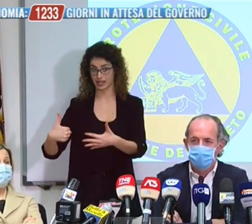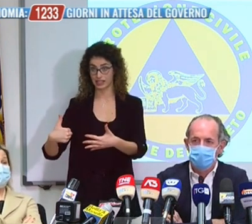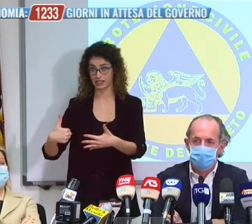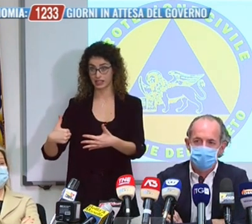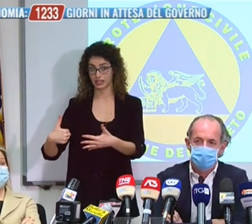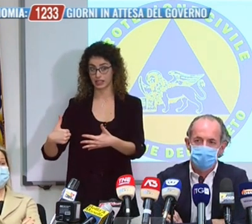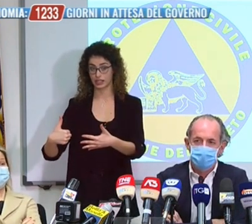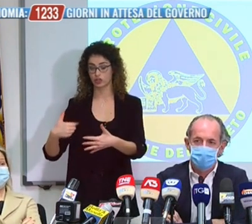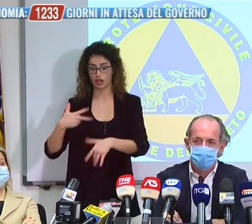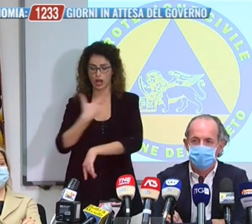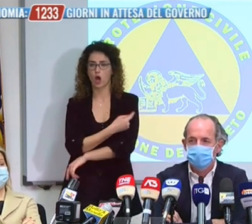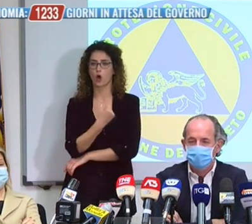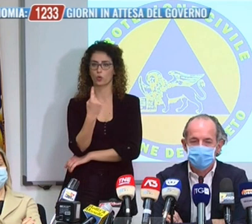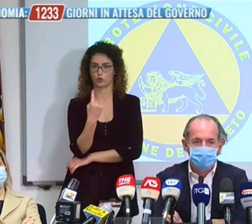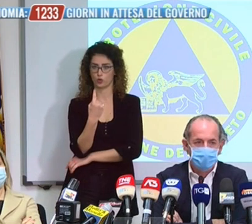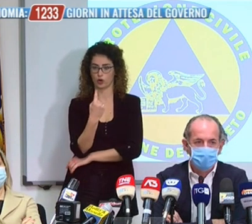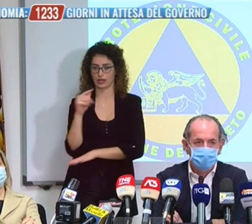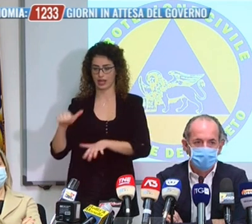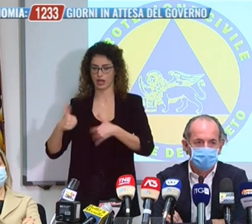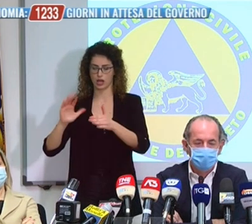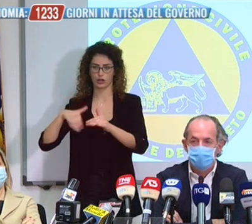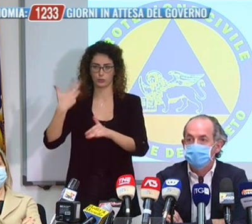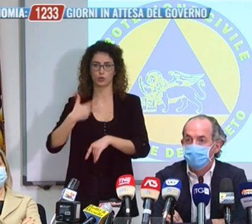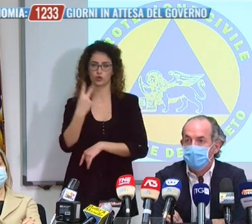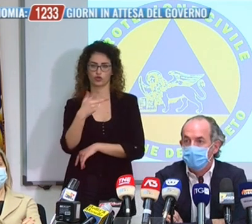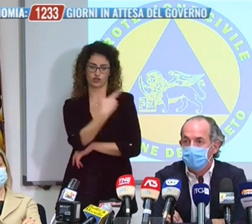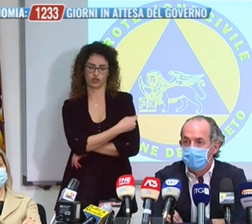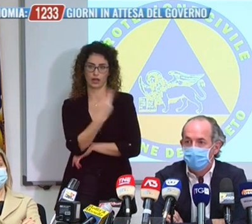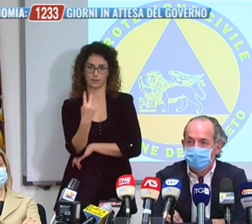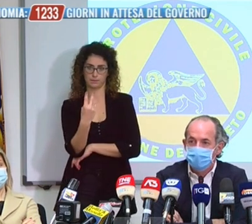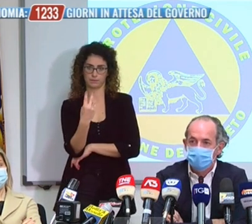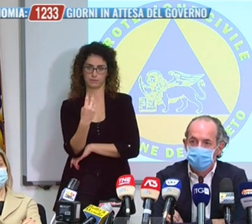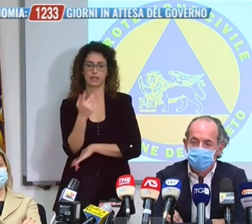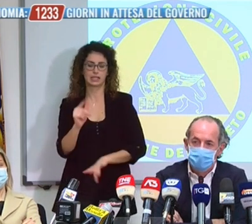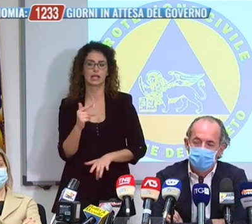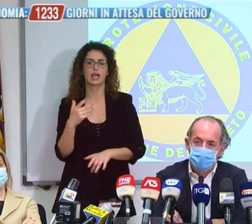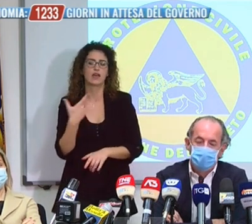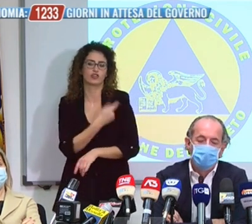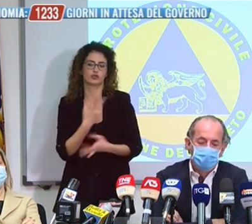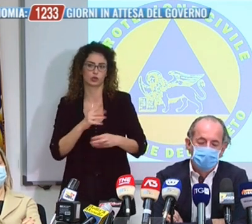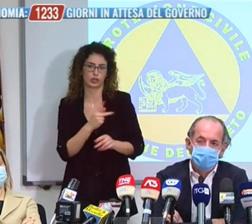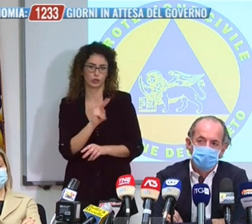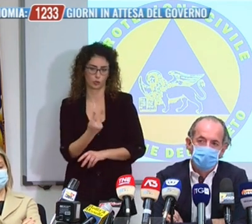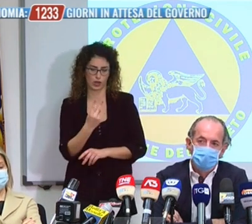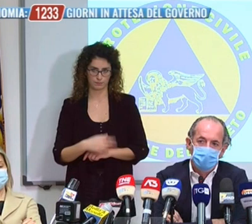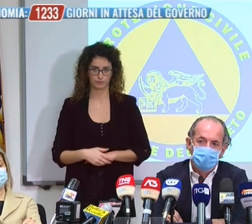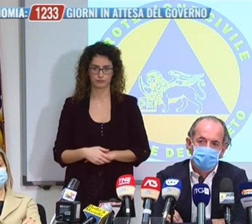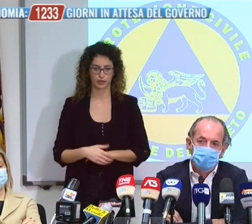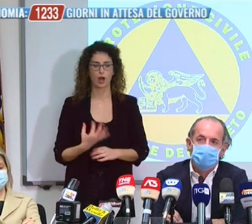solo una iniezione, se sono passati sei mesi due iniezioni, se prevede richiamo al vaccino. Comunque viene fatto.